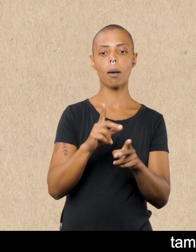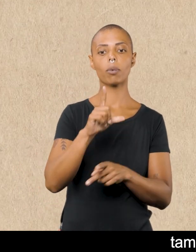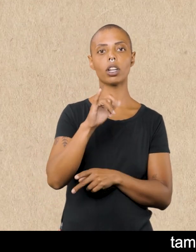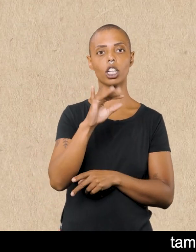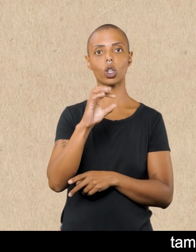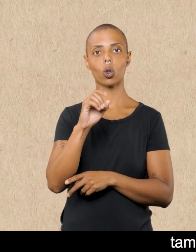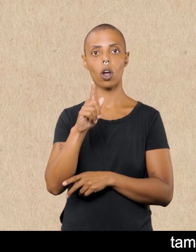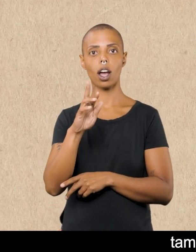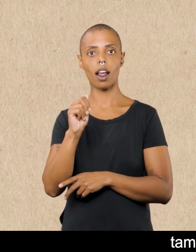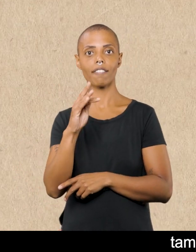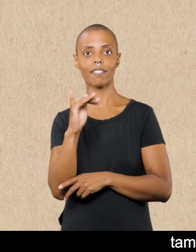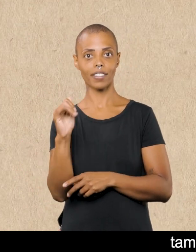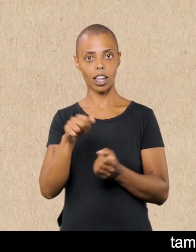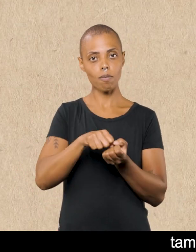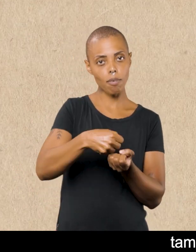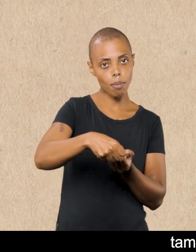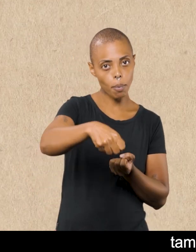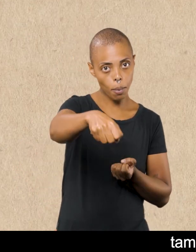Uvu.